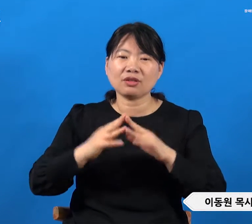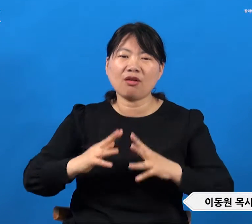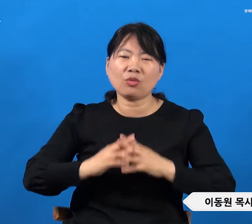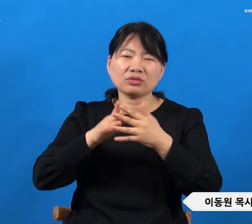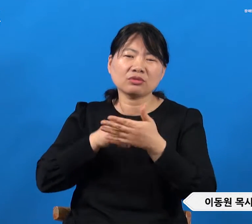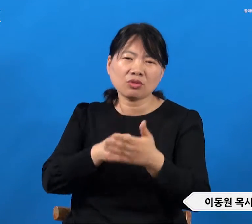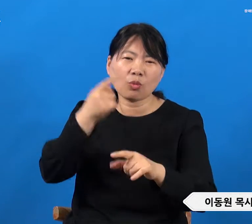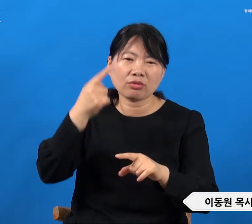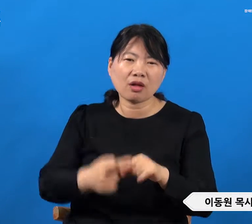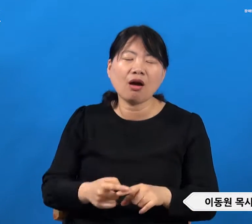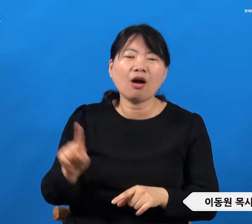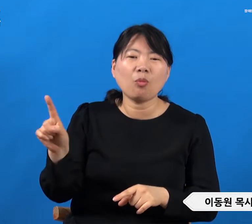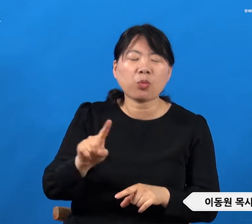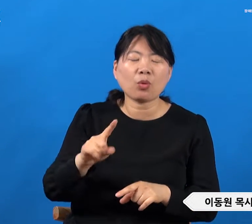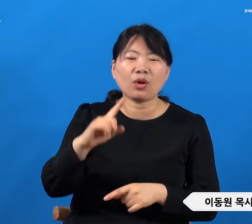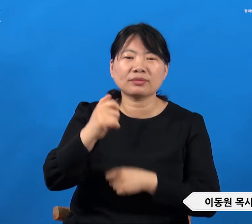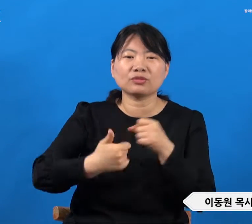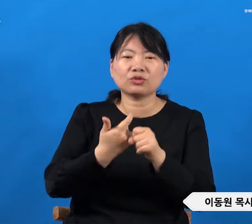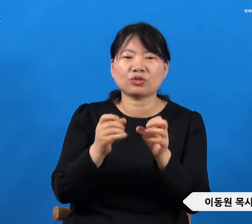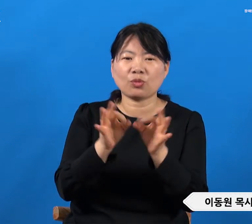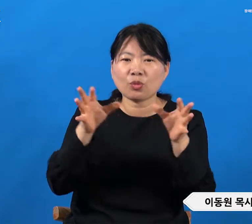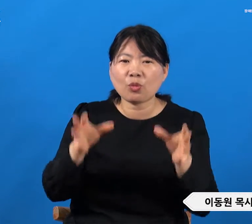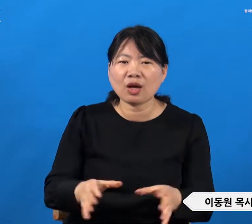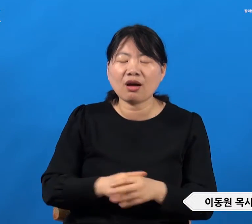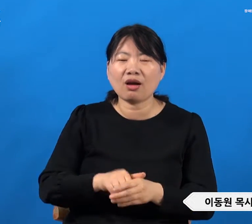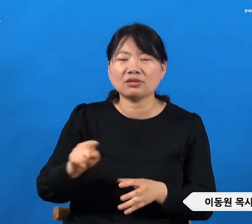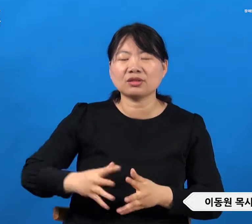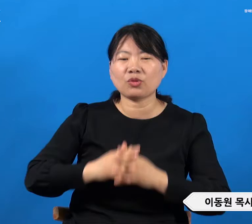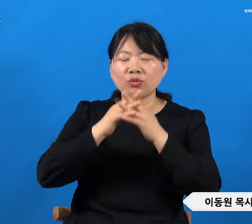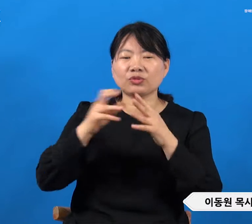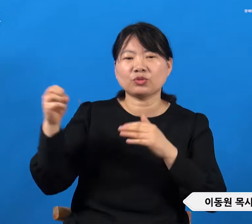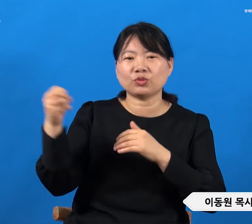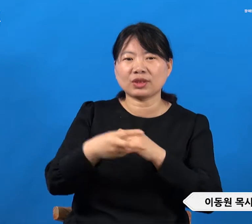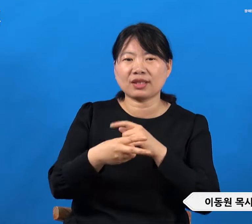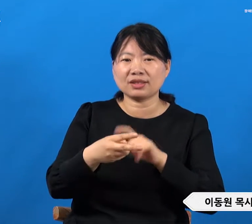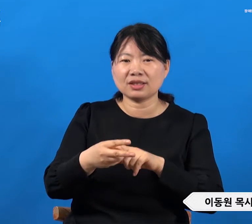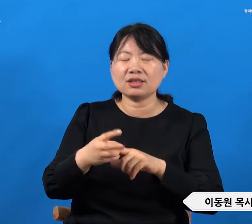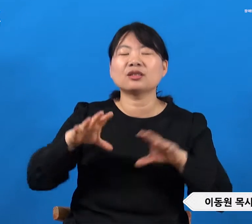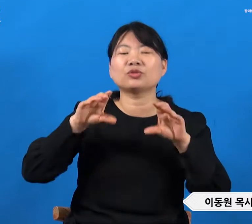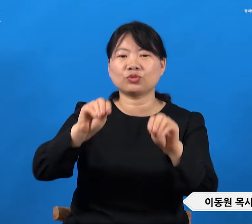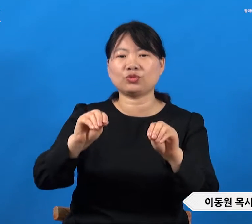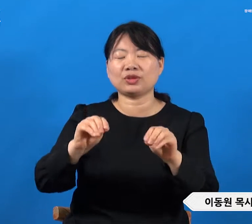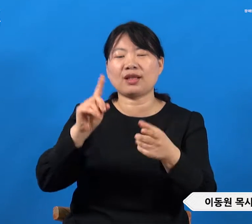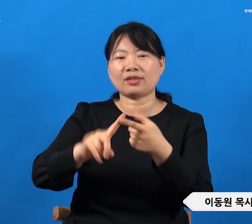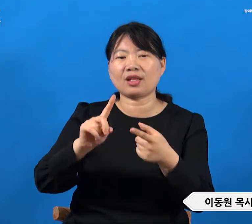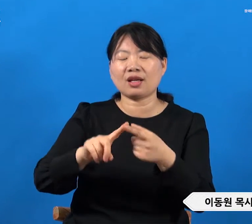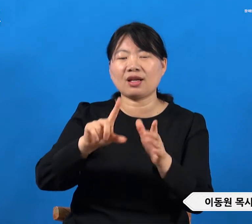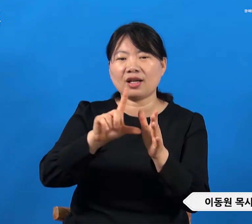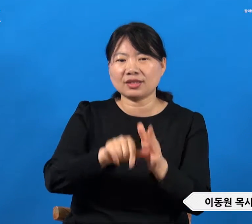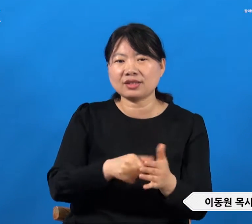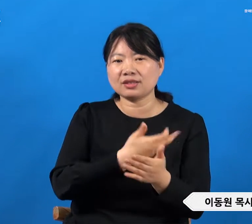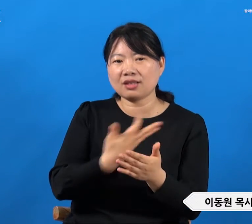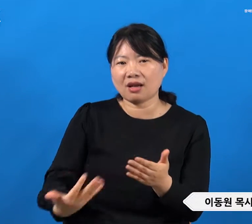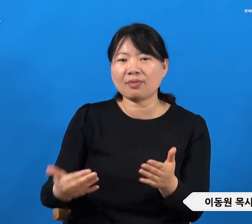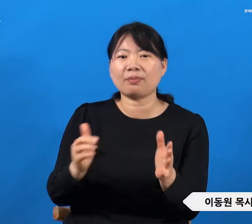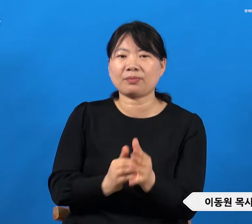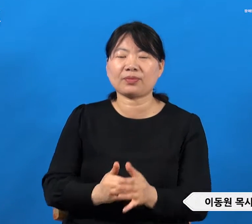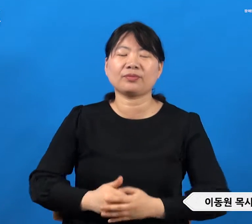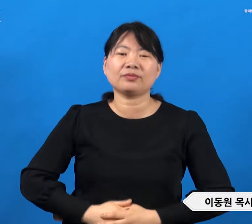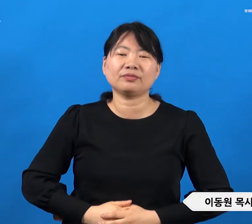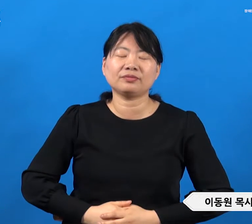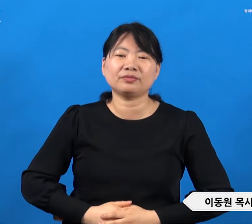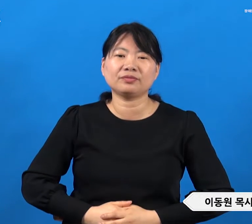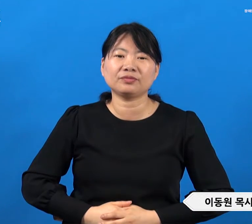건축을 시도하다가 무려 16년 동안 이 건축은 다시 중단된 채 시간을 보내야